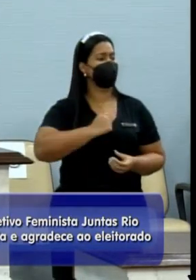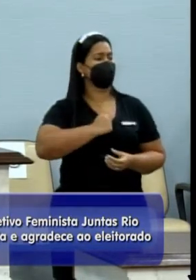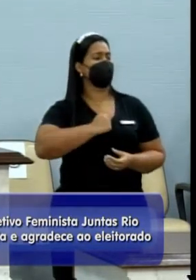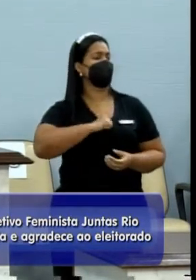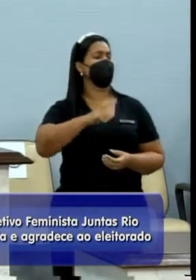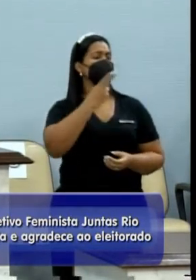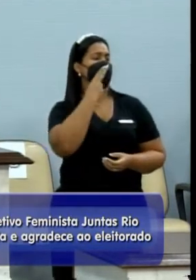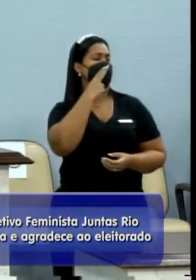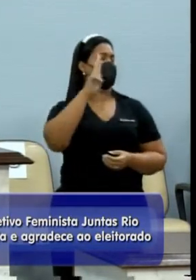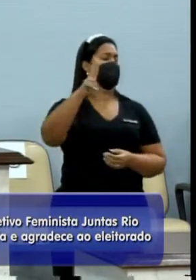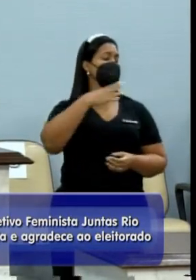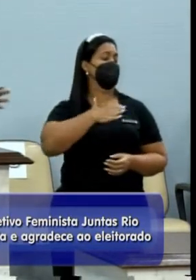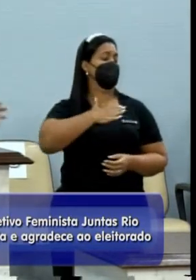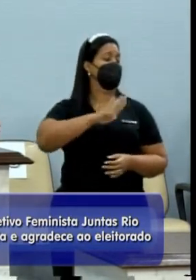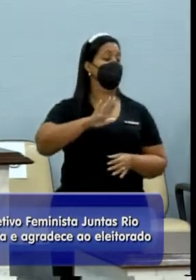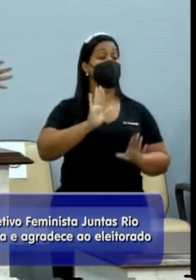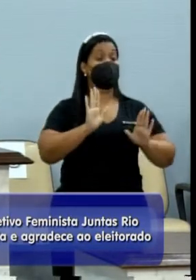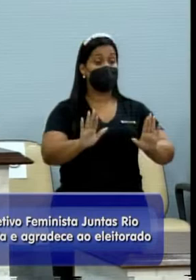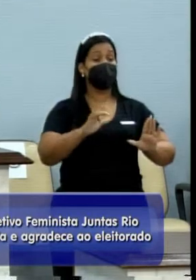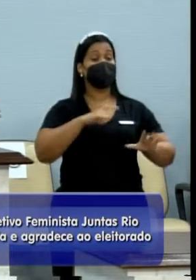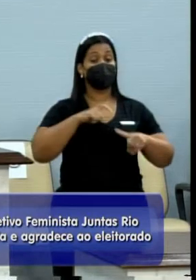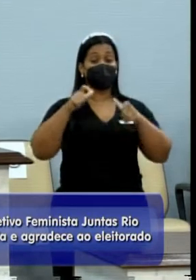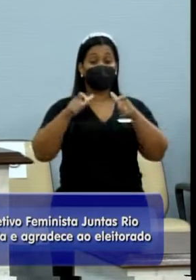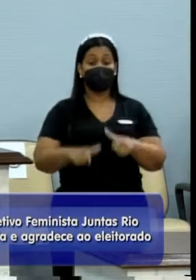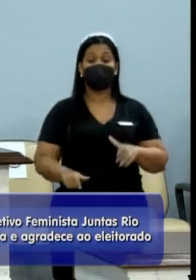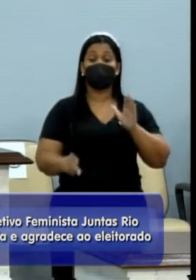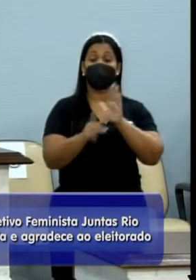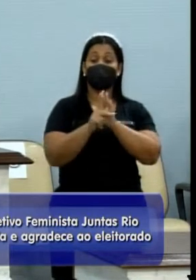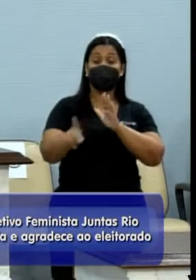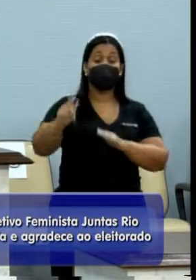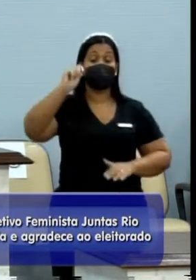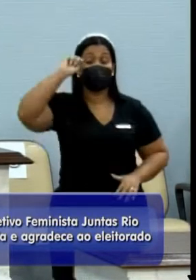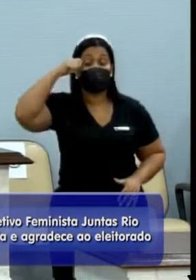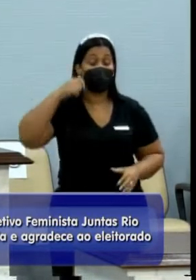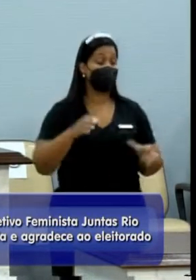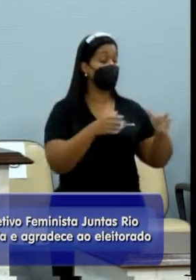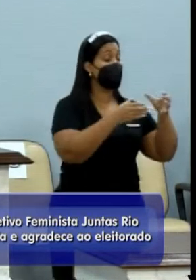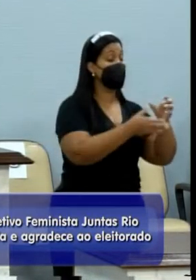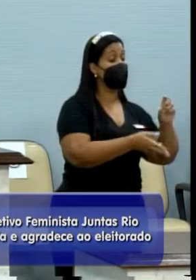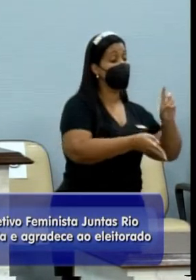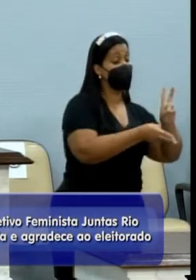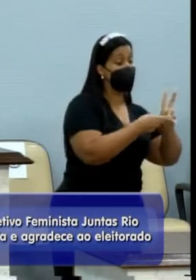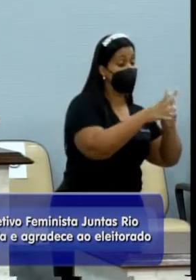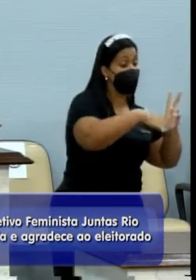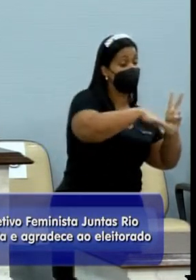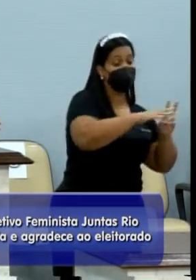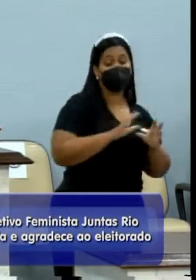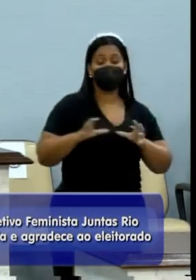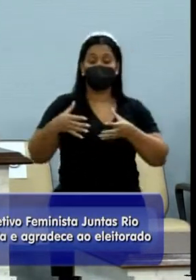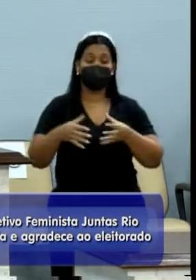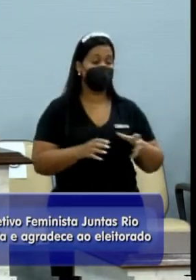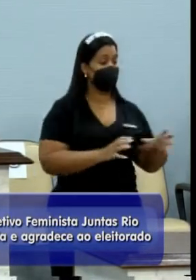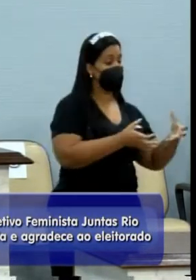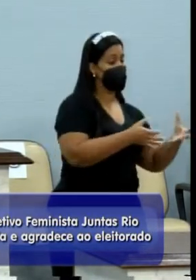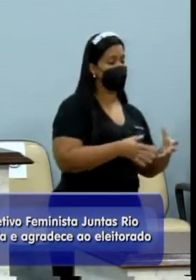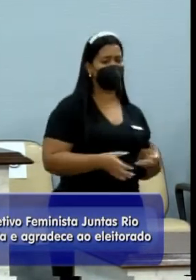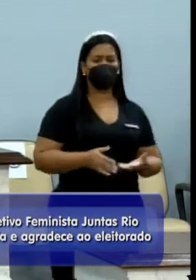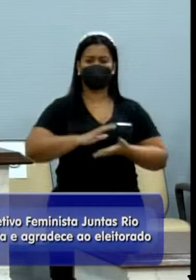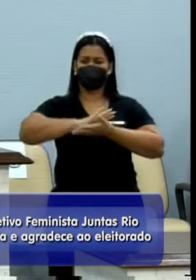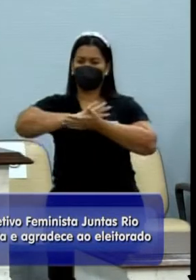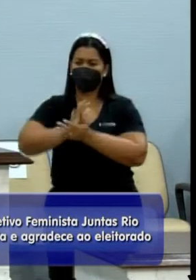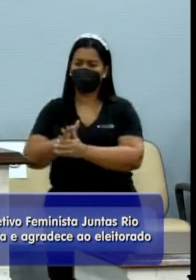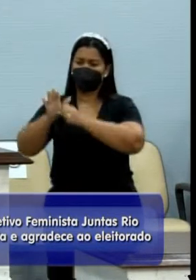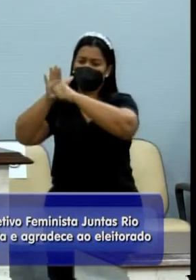mas existia espaços separados só para negros, só para índios. Já houve todo um genocídio da